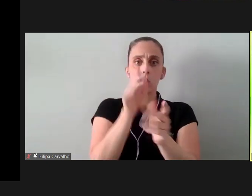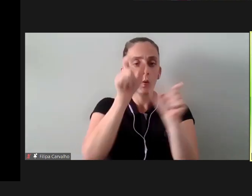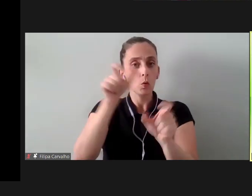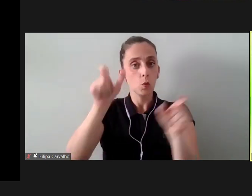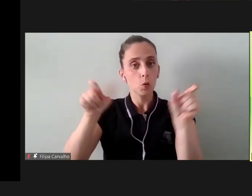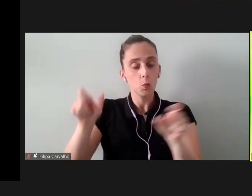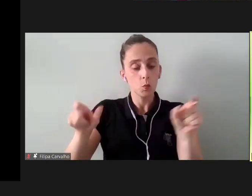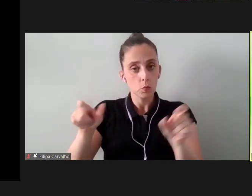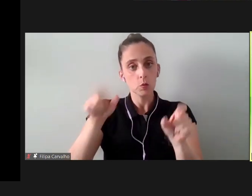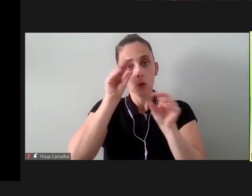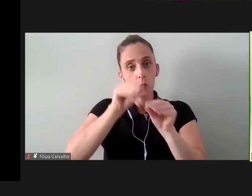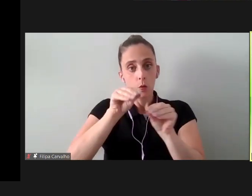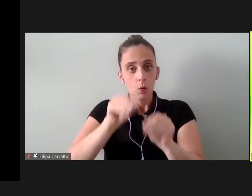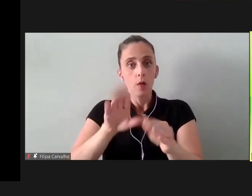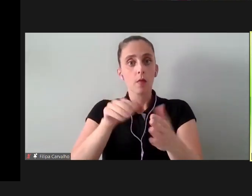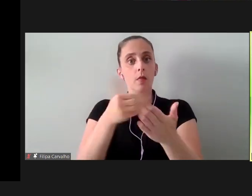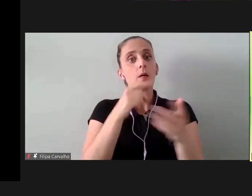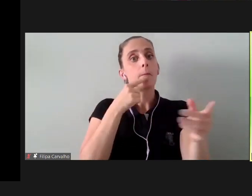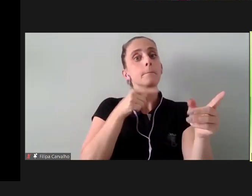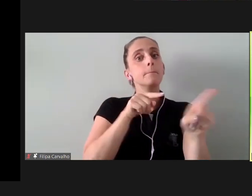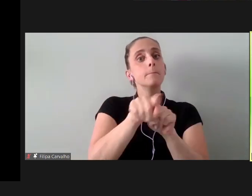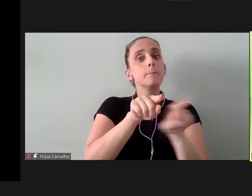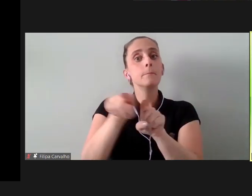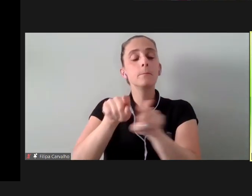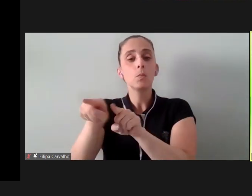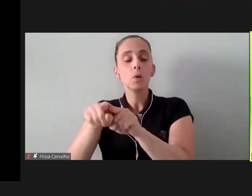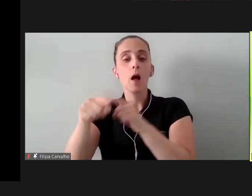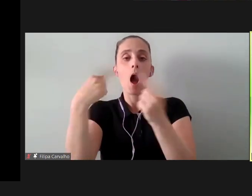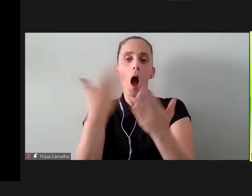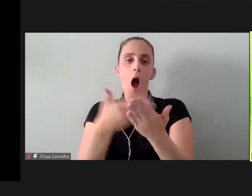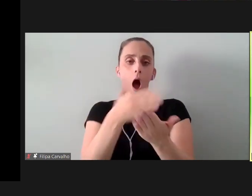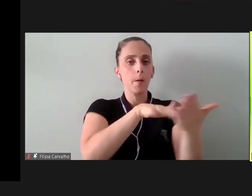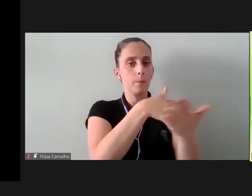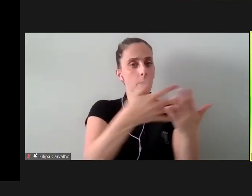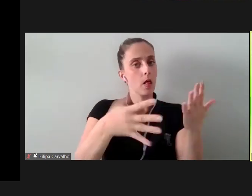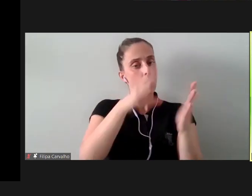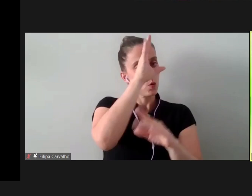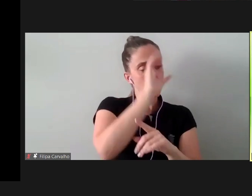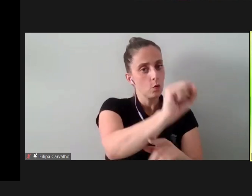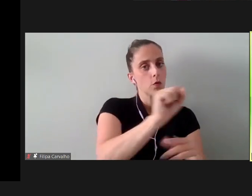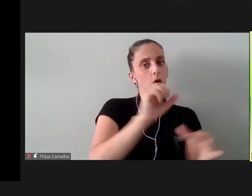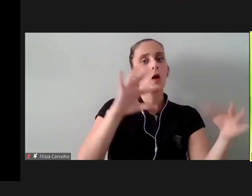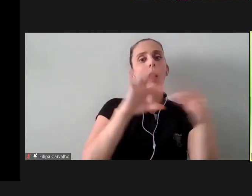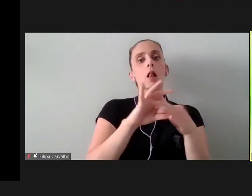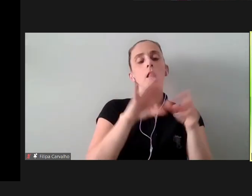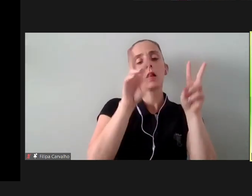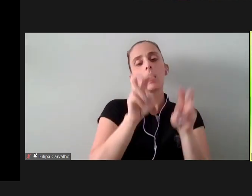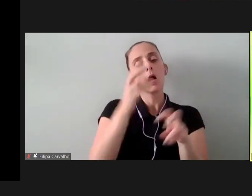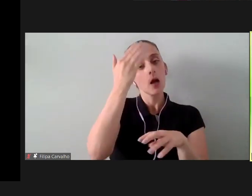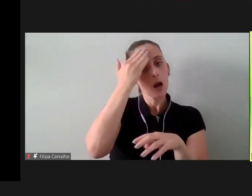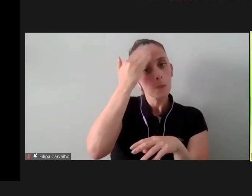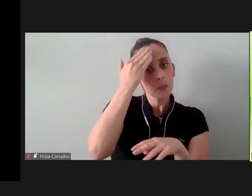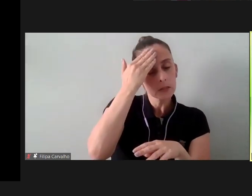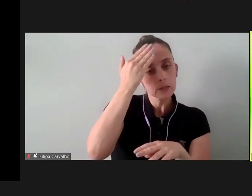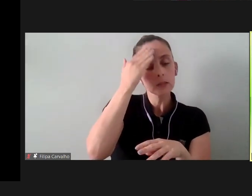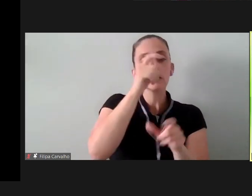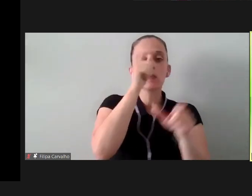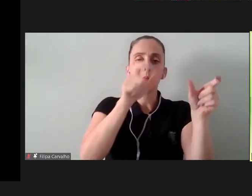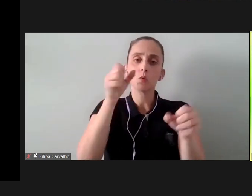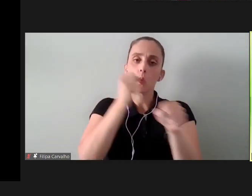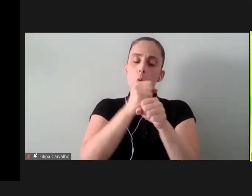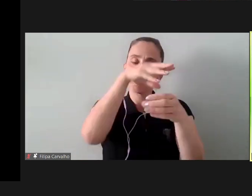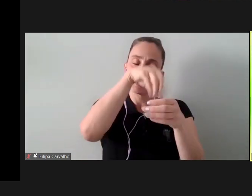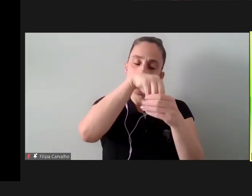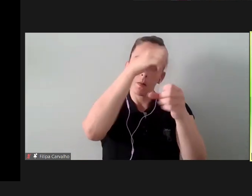todas aquelas políticas constantes no programa de governo no que diz respeito à capacitação dos quadros da administração